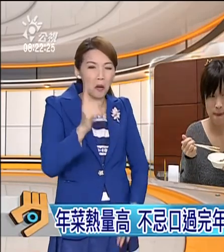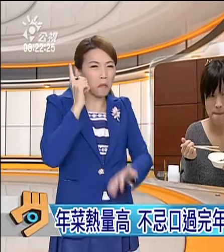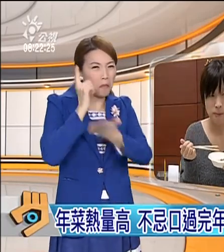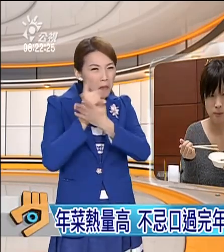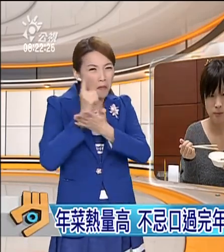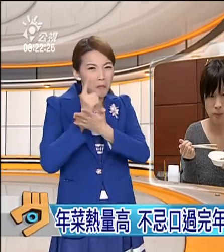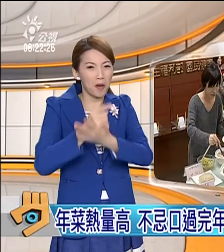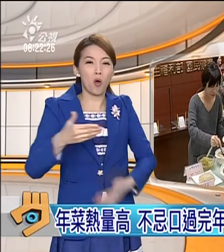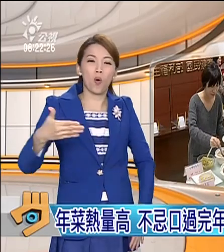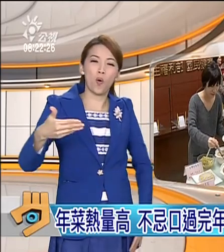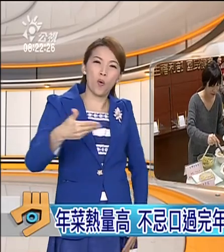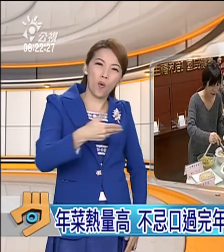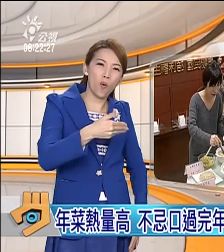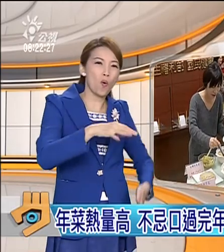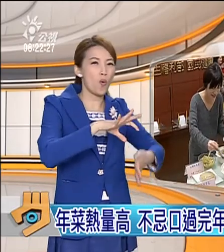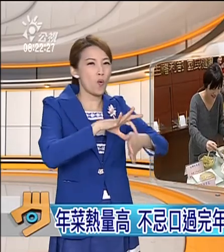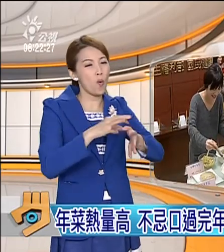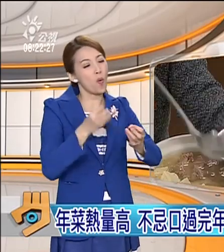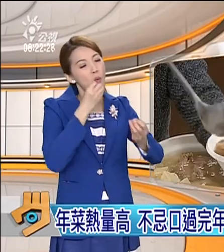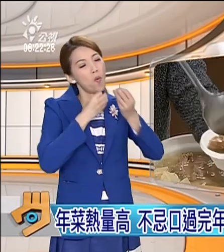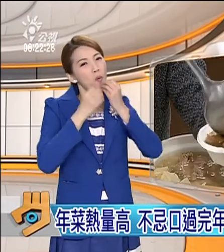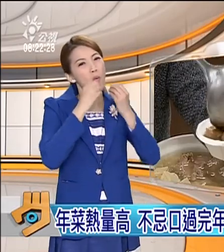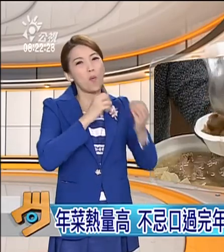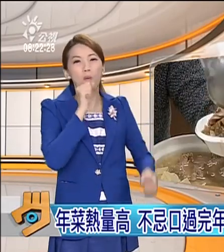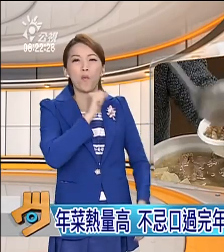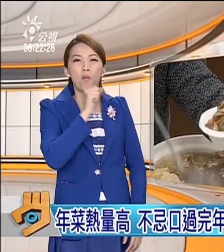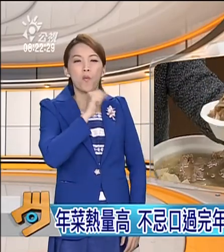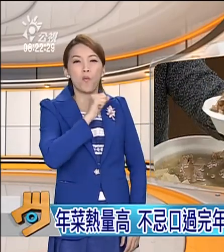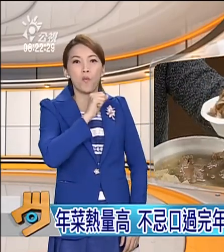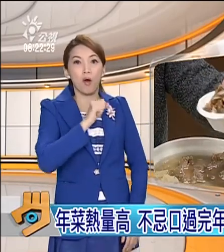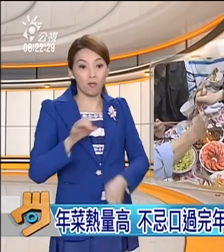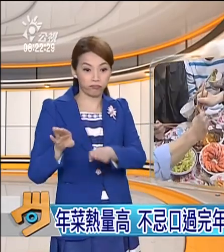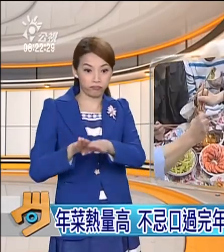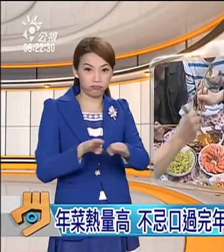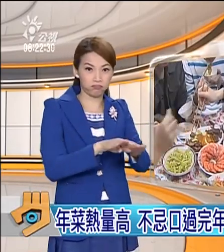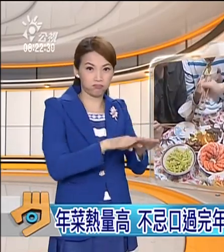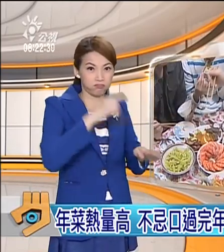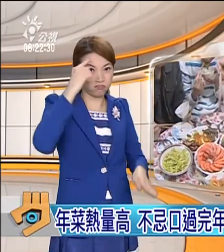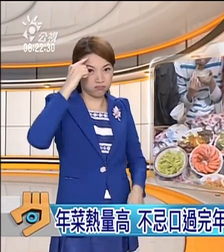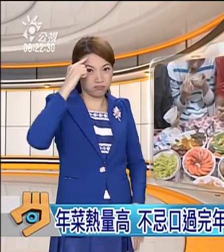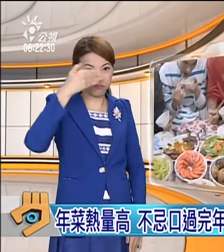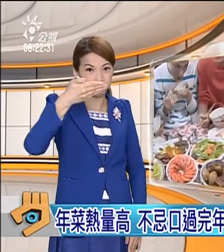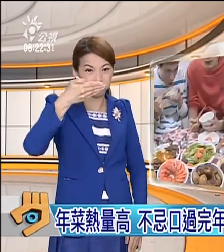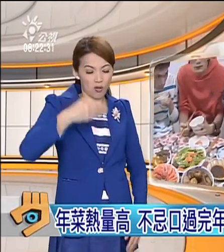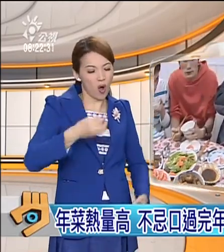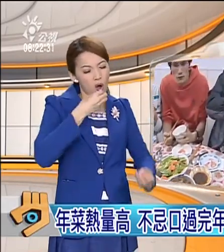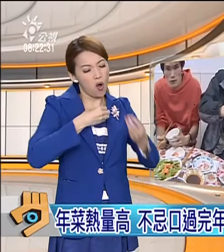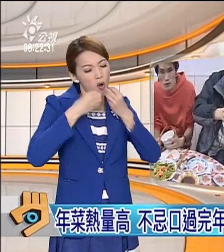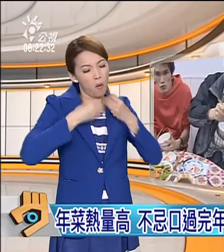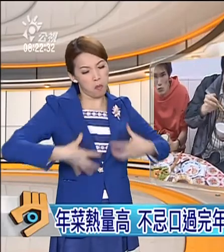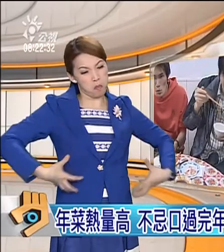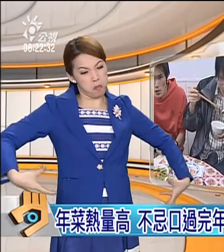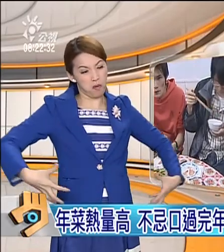鱼大肉，九天的连假下来，恐怕体重会增加个 2.9 公